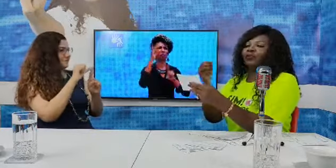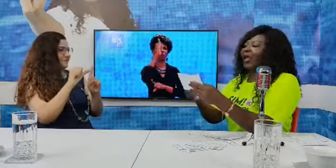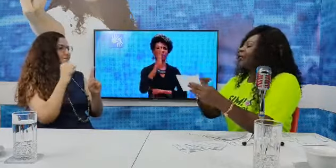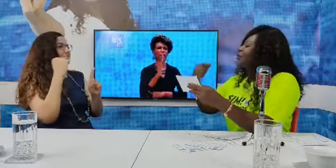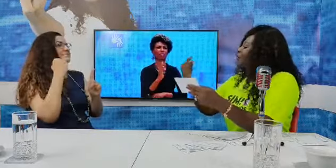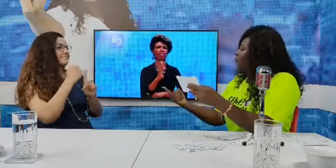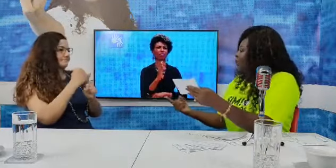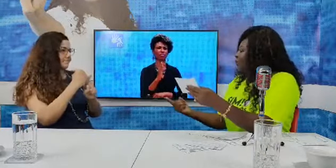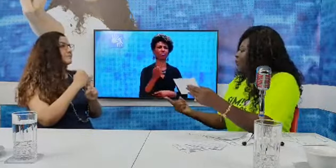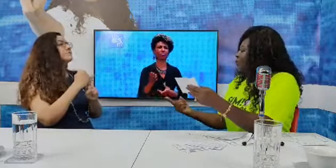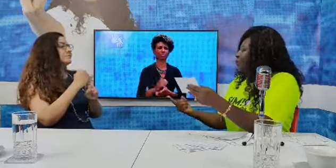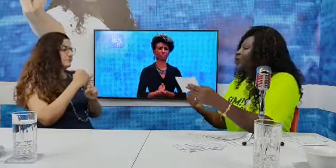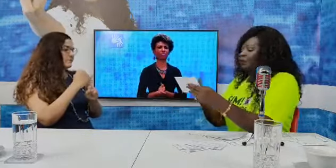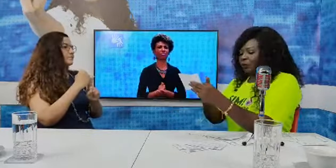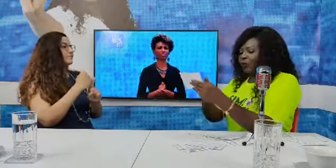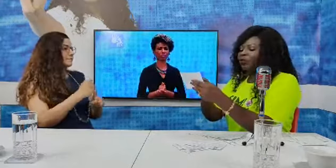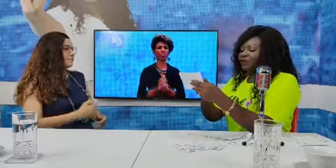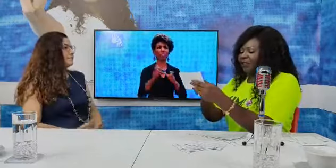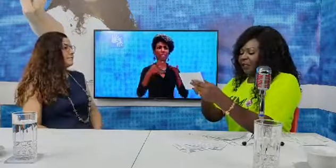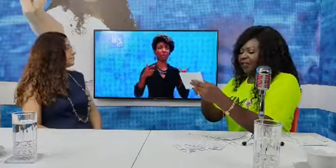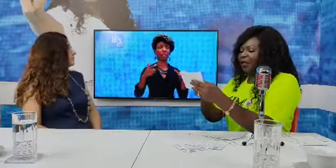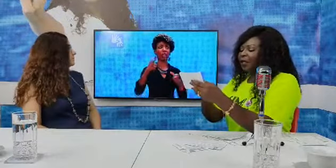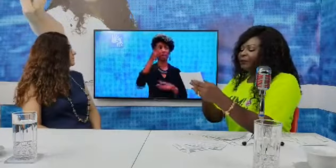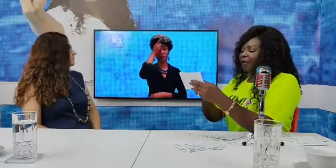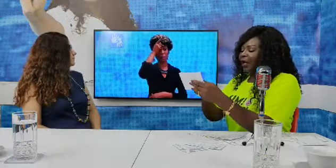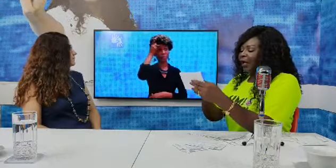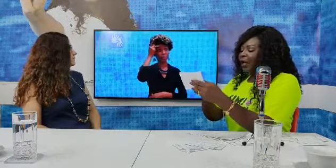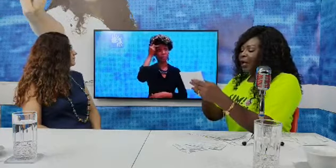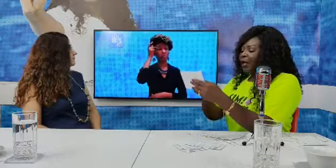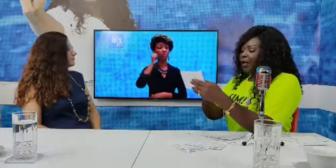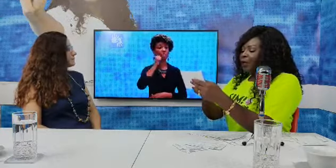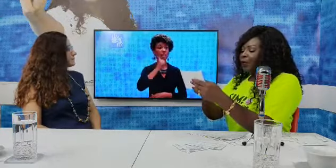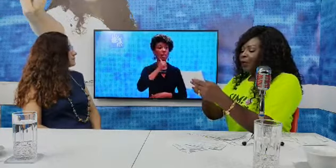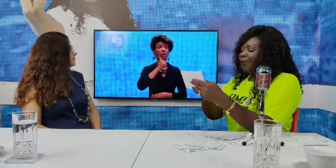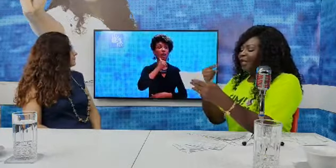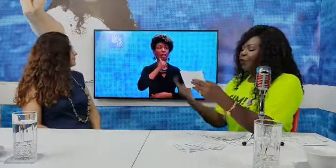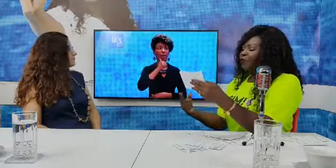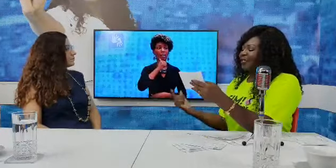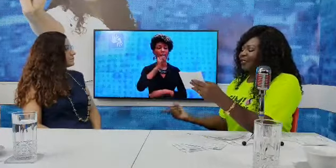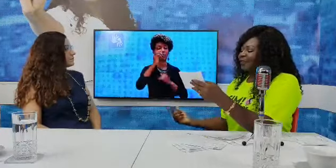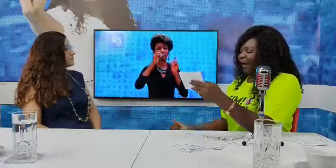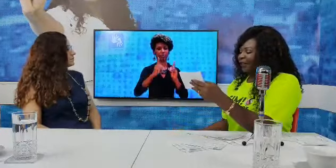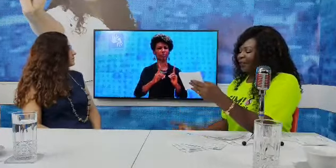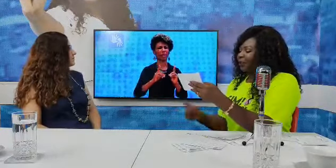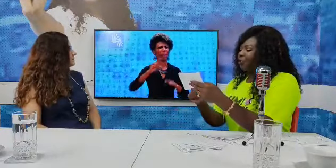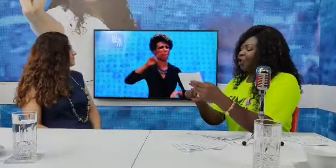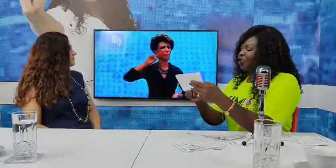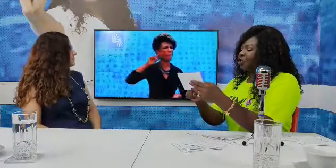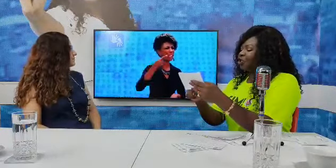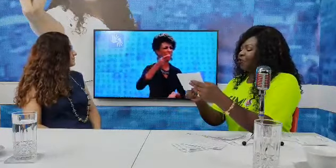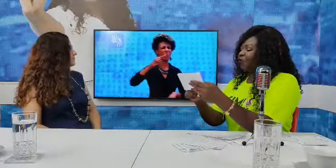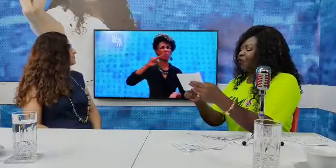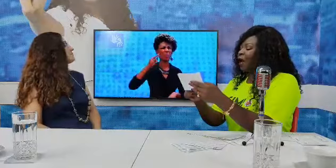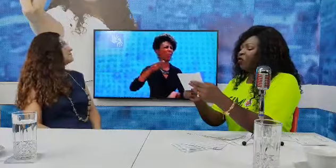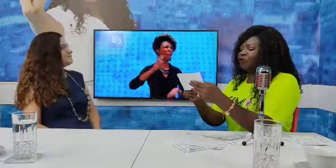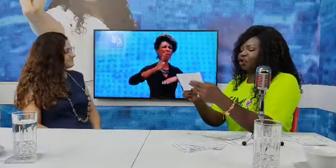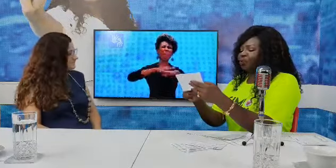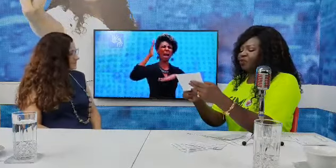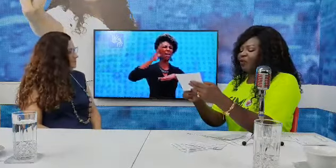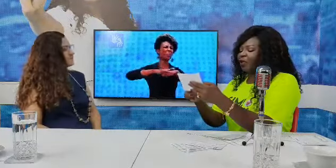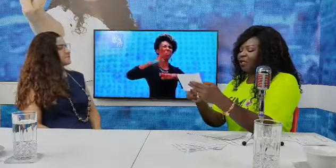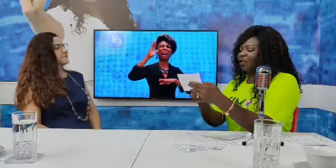As mulheres deficiência. Com deficiência, né? Mil vezes mais chance de sofrer